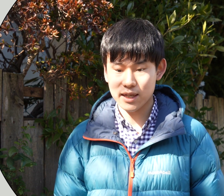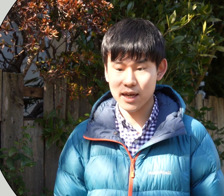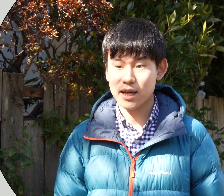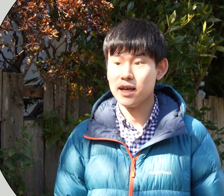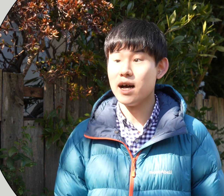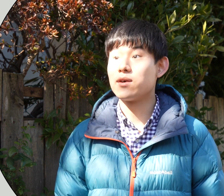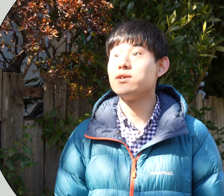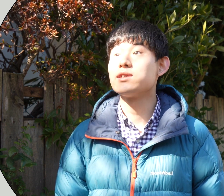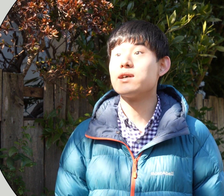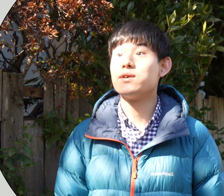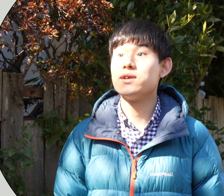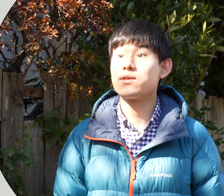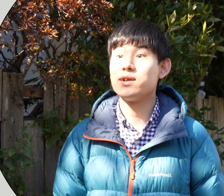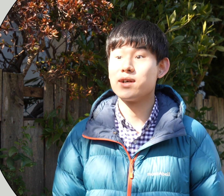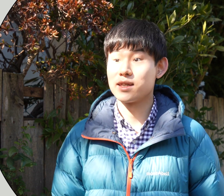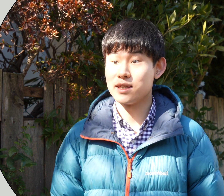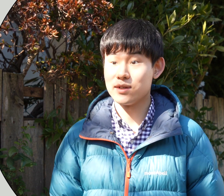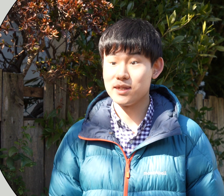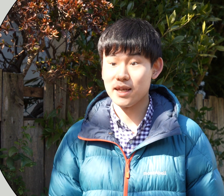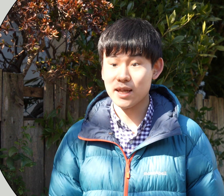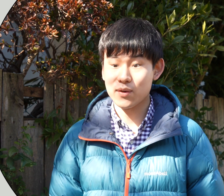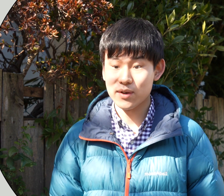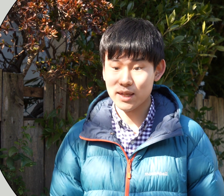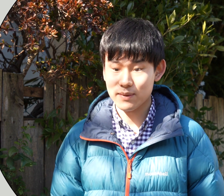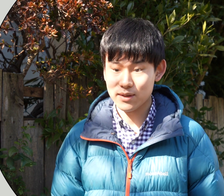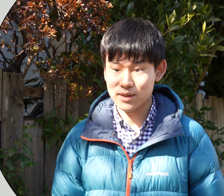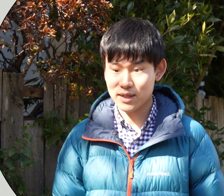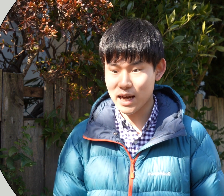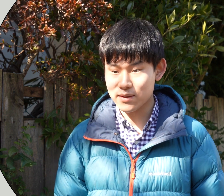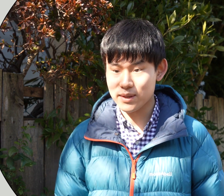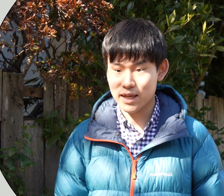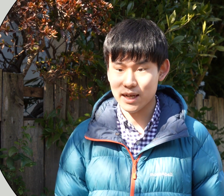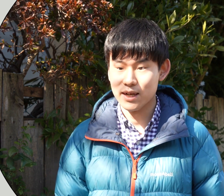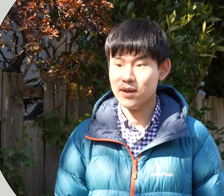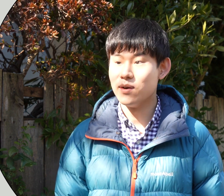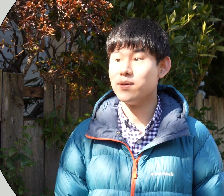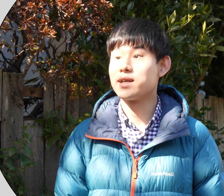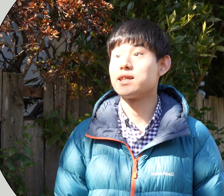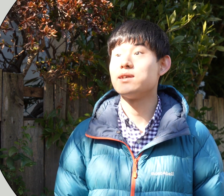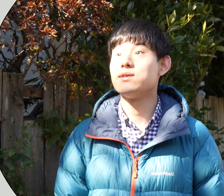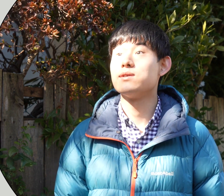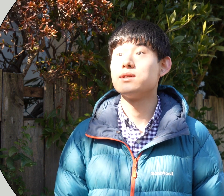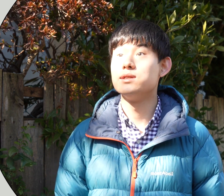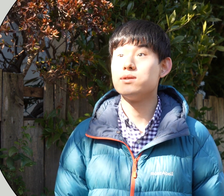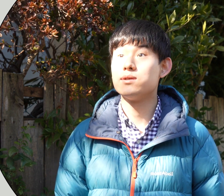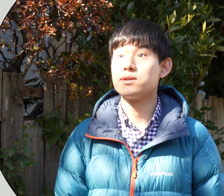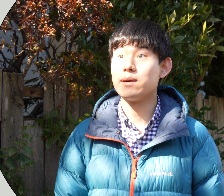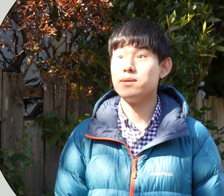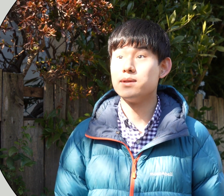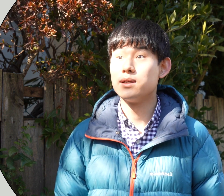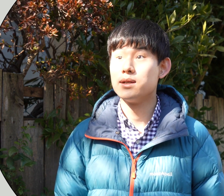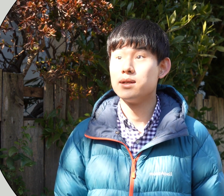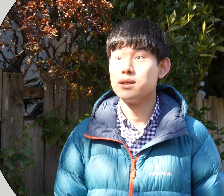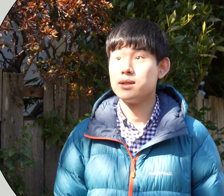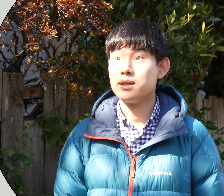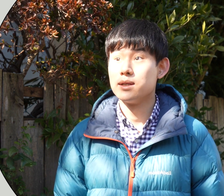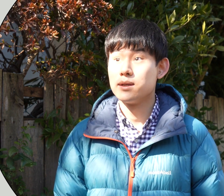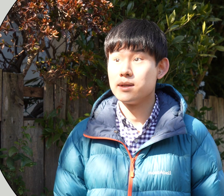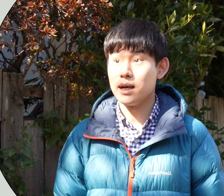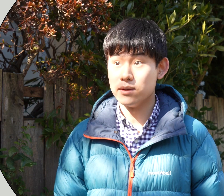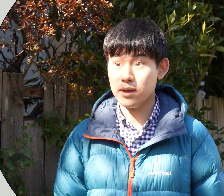世界の中であこの人はこういう声の形をしていてこういう名前の人であるみたいな覚え方を情報を